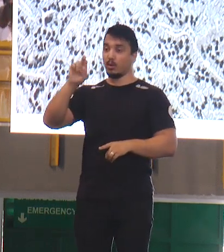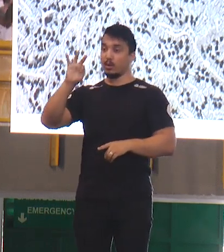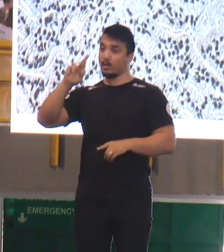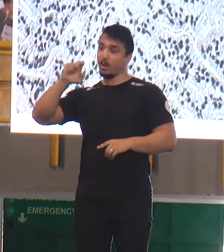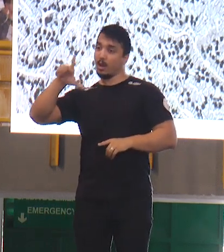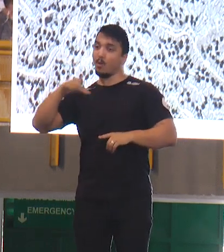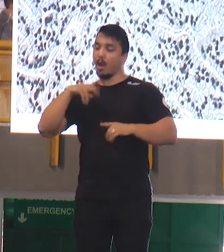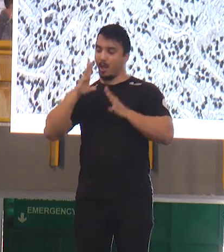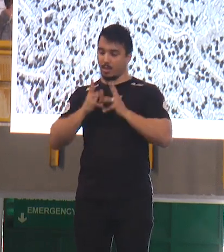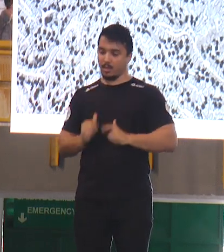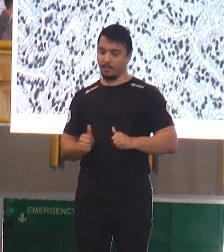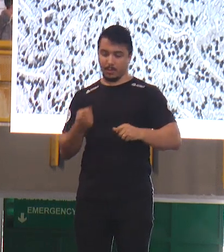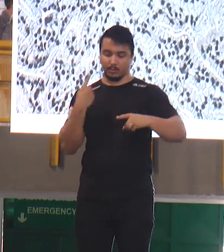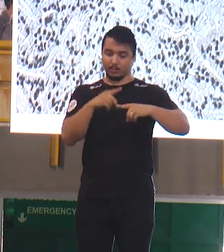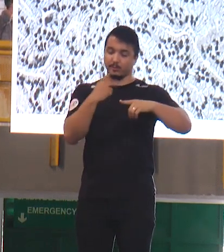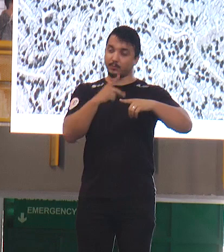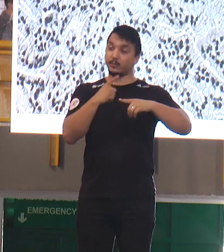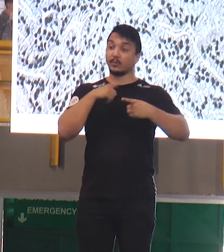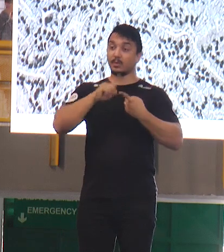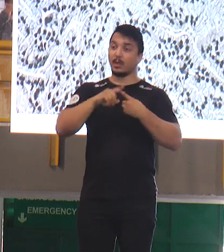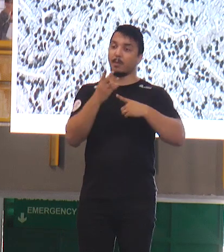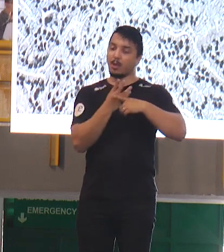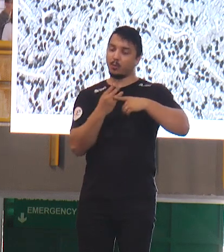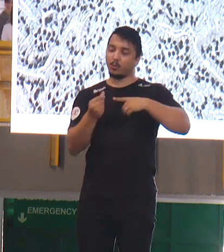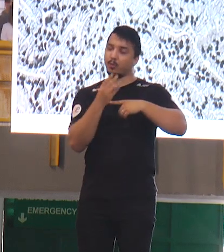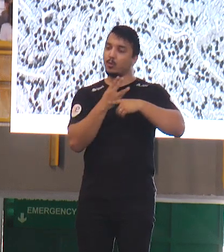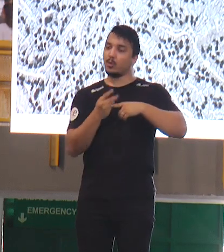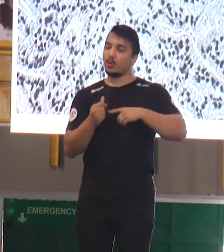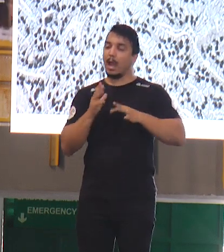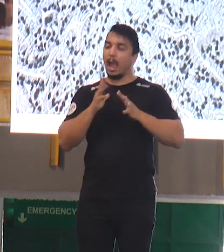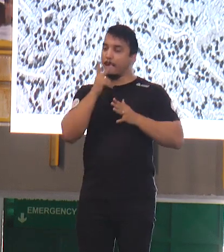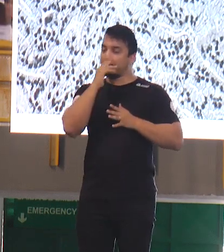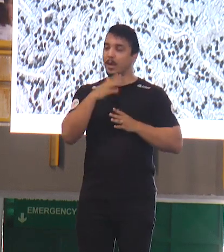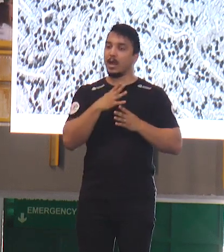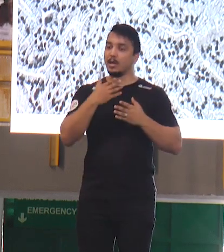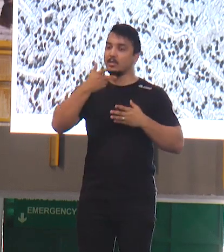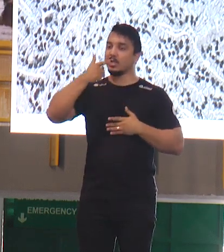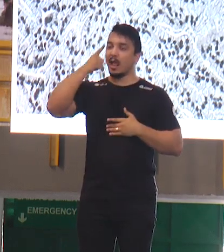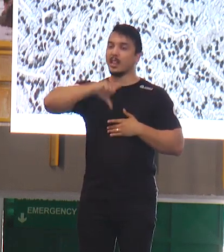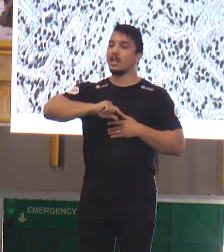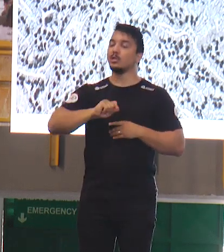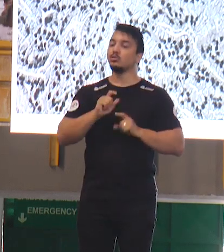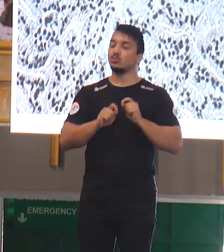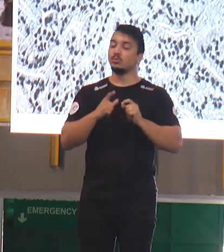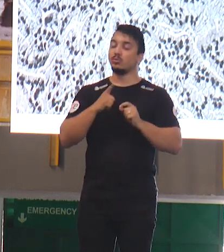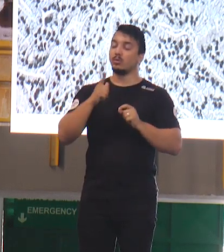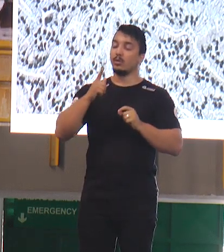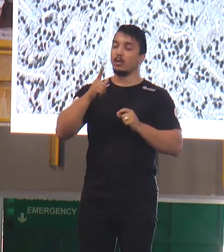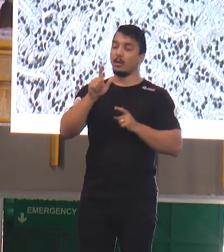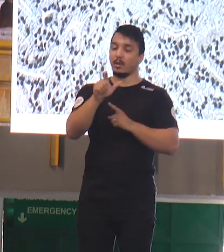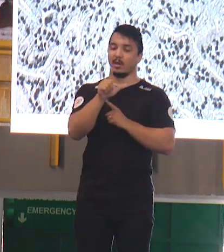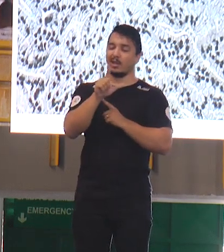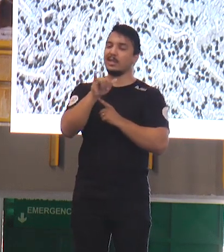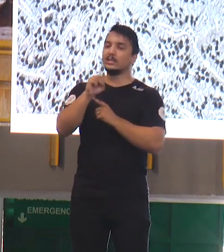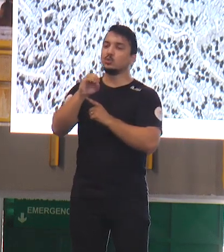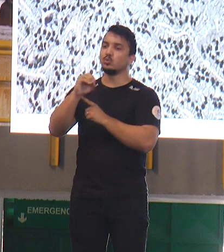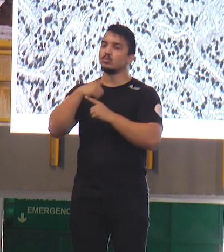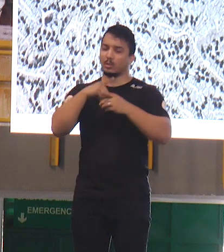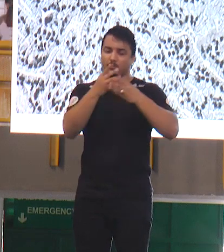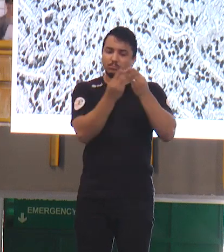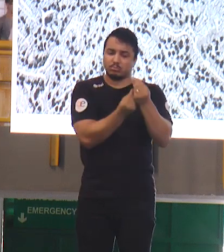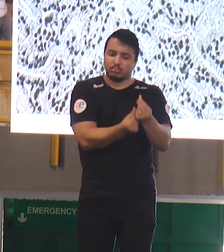que vai lubrificar, né, que é exatamente o chamado líquido pré-ejaculatório, e esse